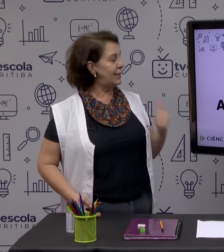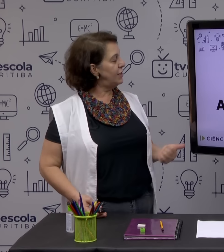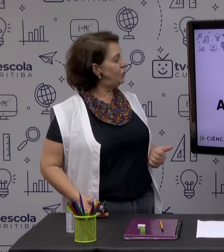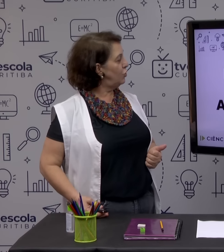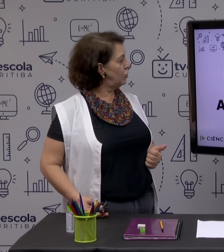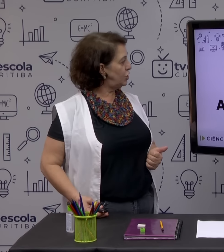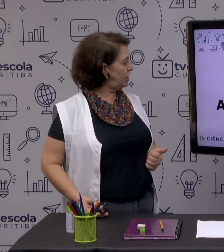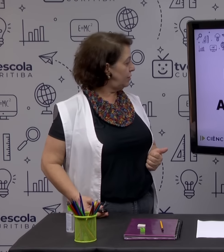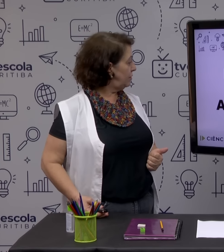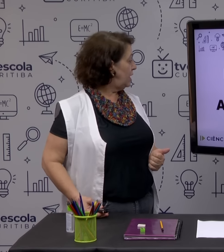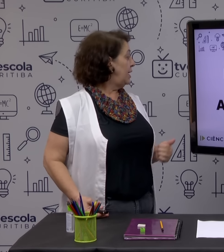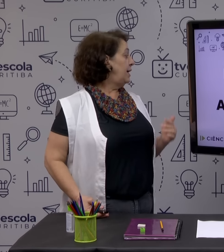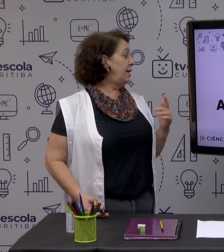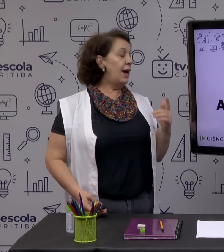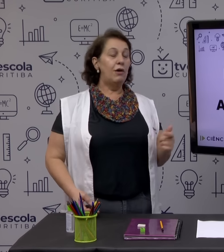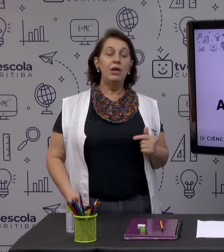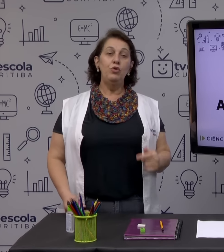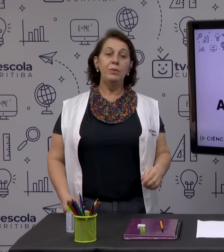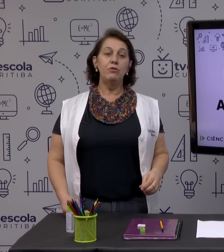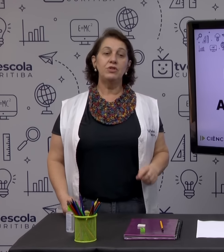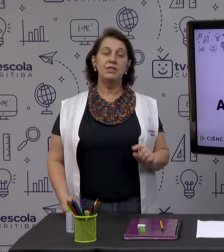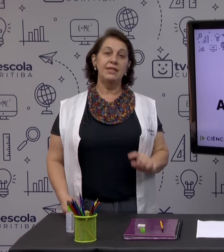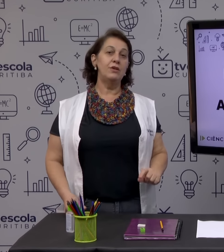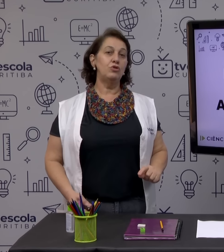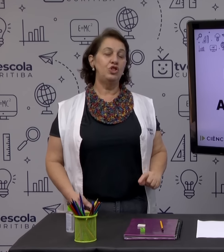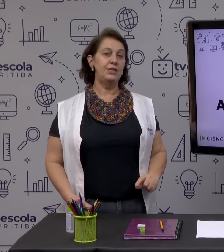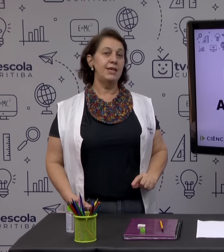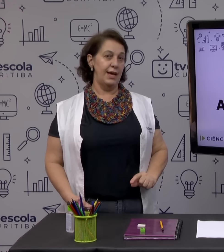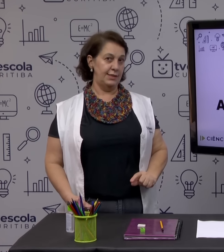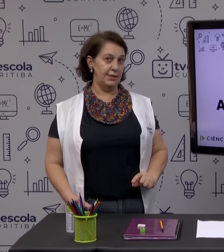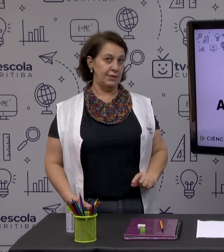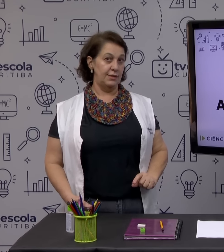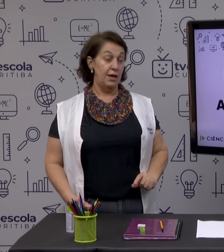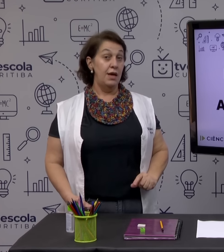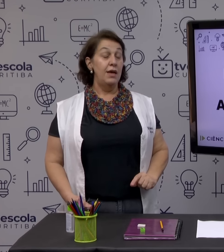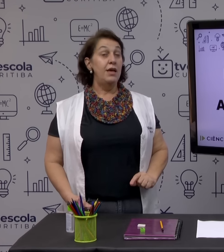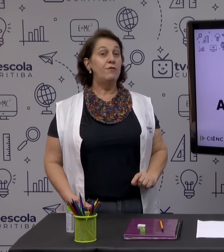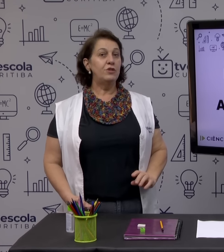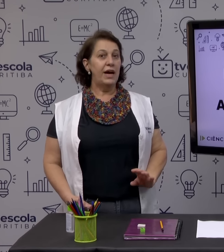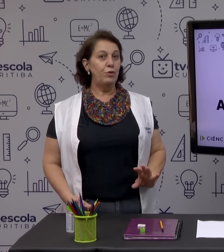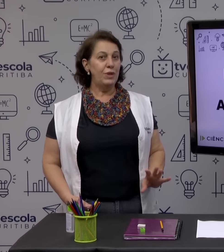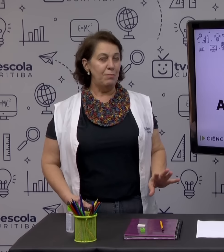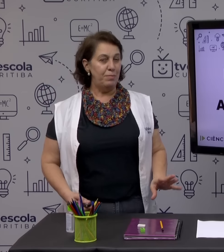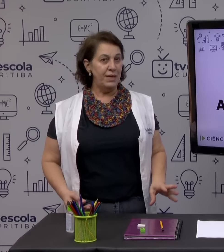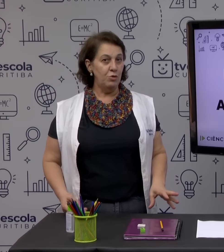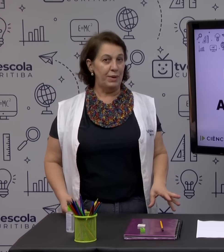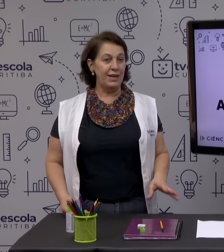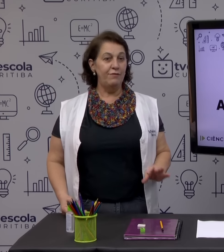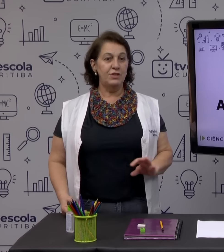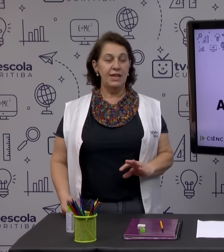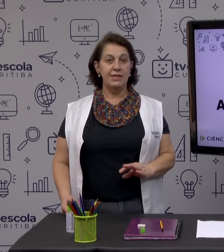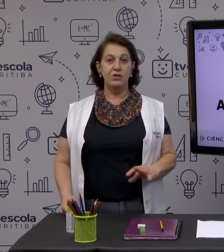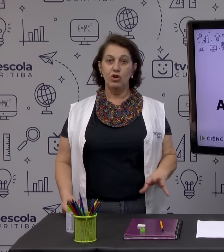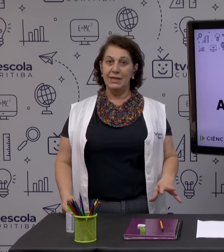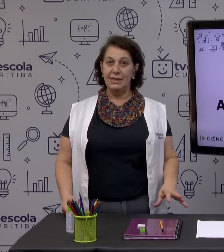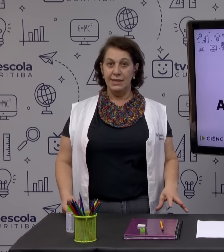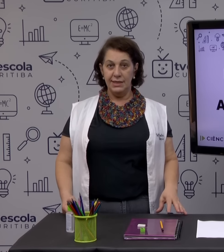data de hoje e aula número 5 de ciências. Eu vou dar um tempinho para que você se